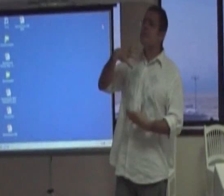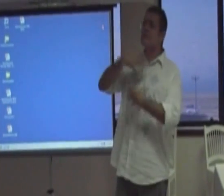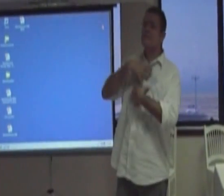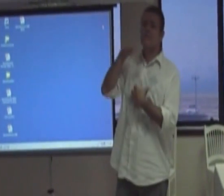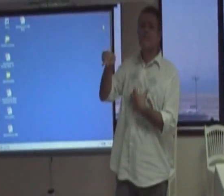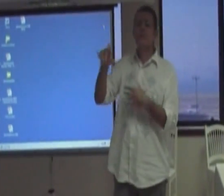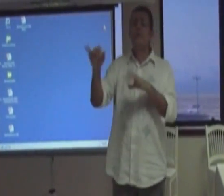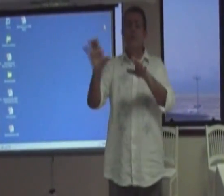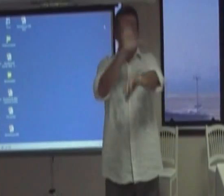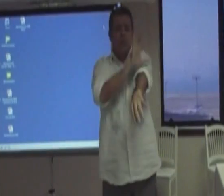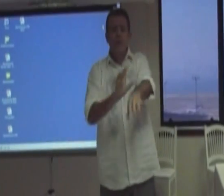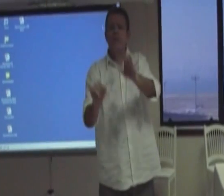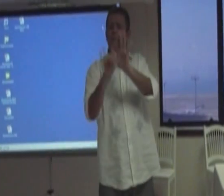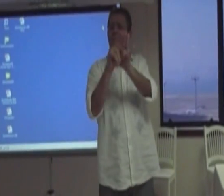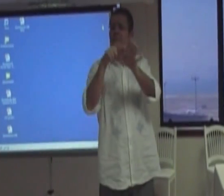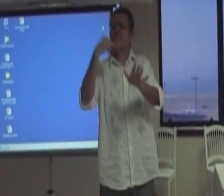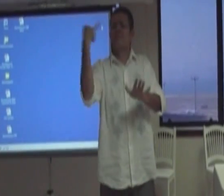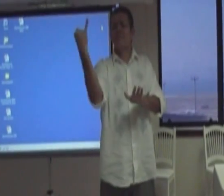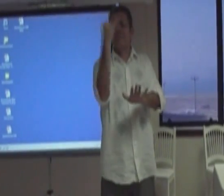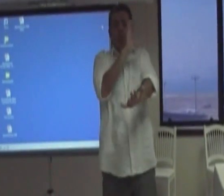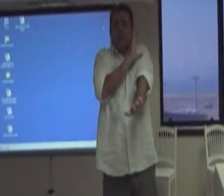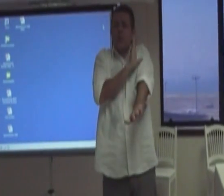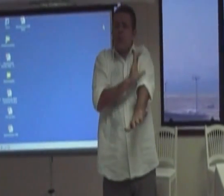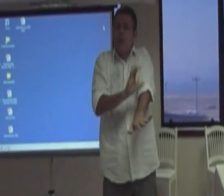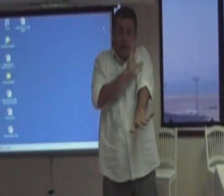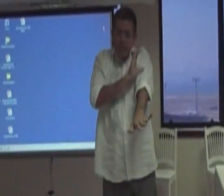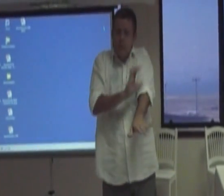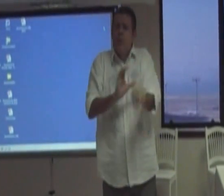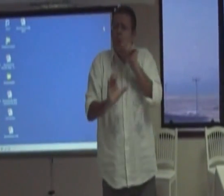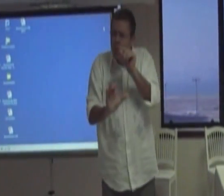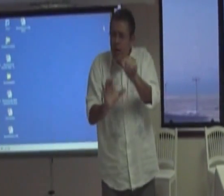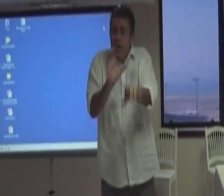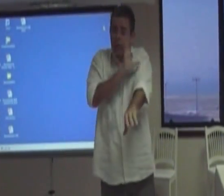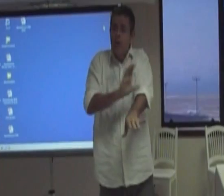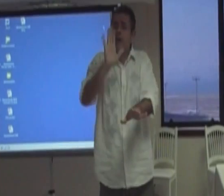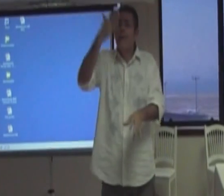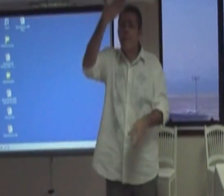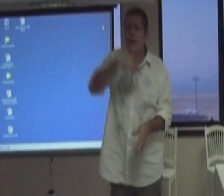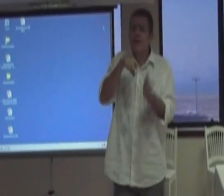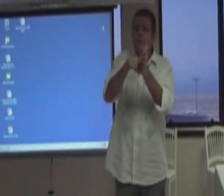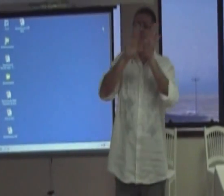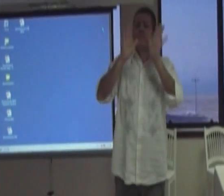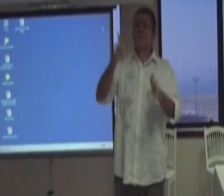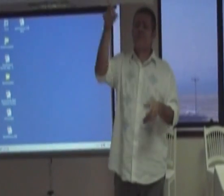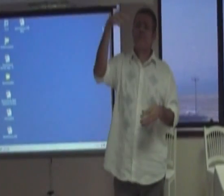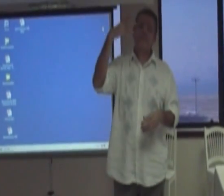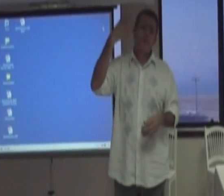queremos que vocês, na verdade, compreendessem o que é o sentido do que é o surdo, o que é cultura e o que é essa identidade surda. Já temos